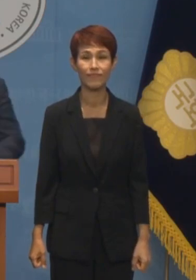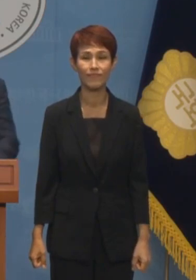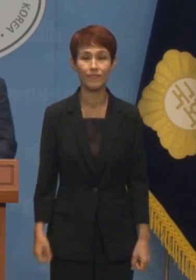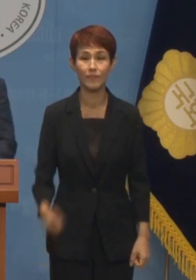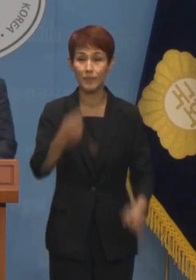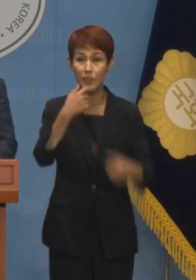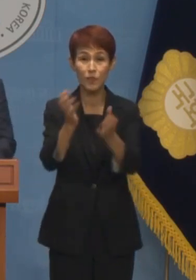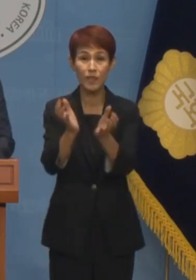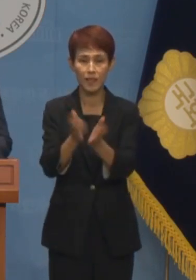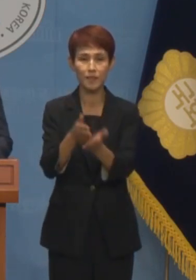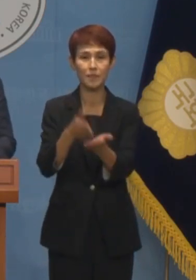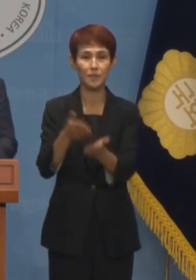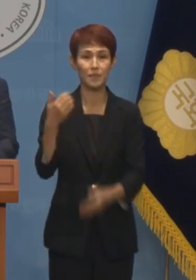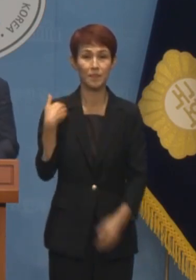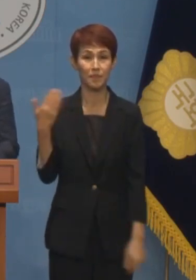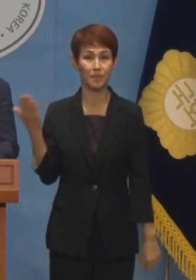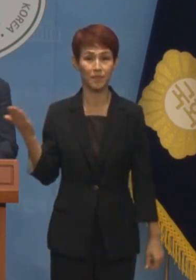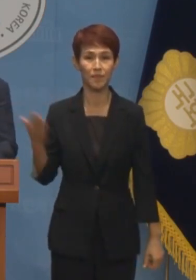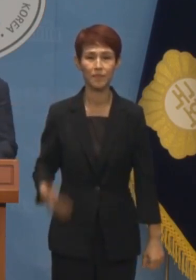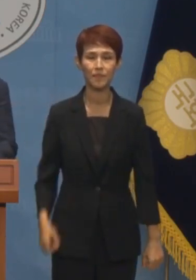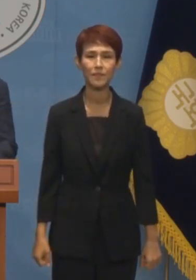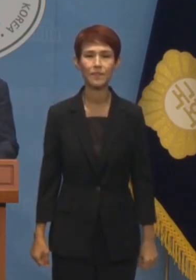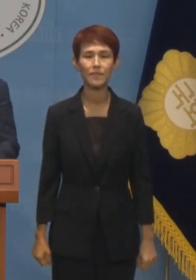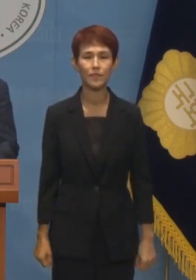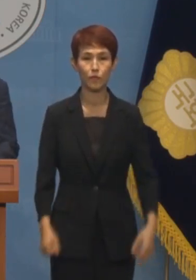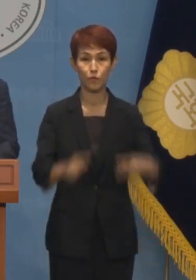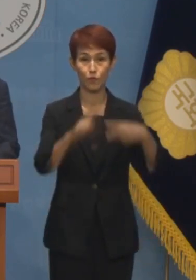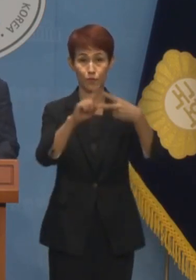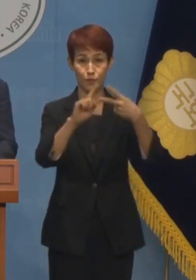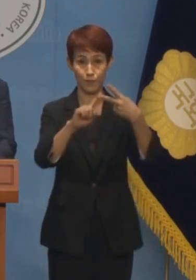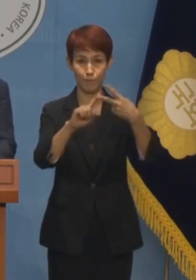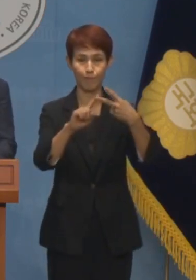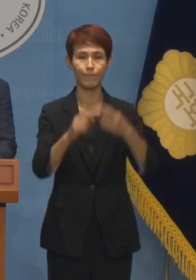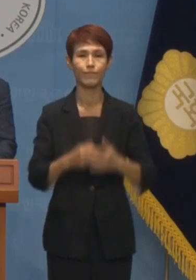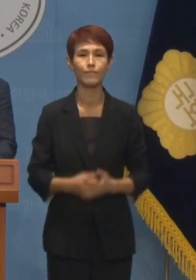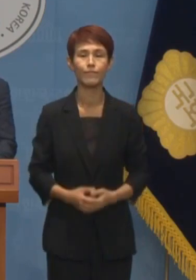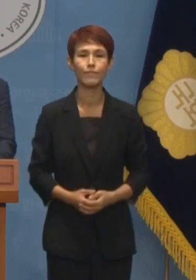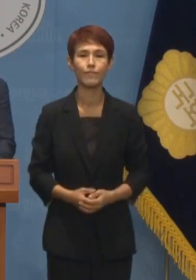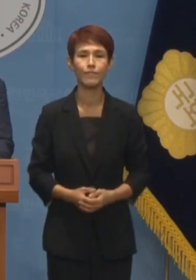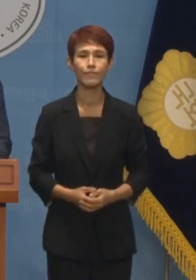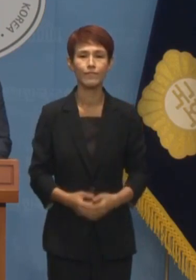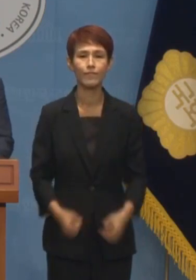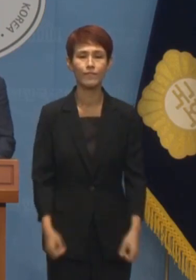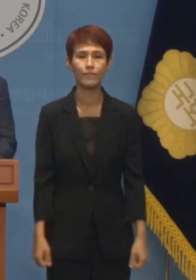예, 더불어민주당 원내대변인 윤종군입니다. 두 건 브리핑하도록 하겠습니다.